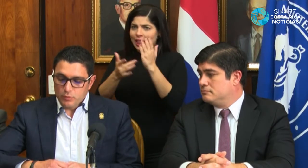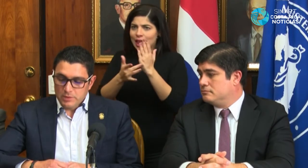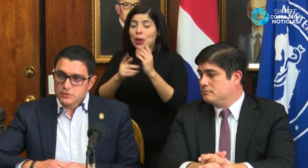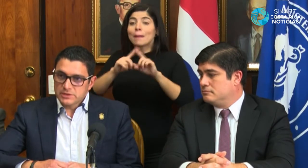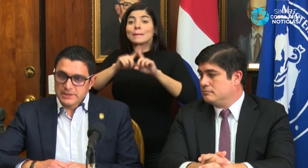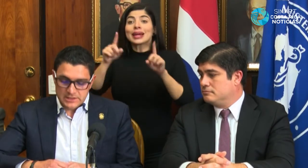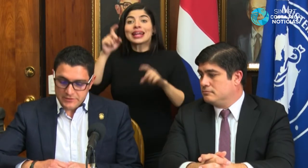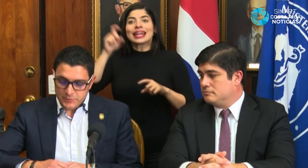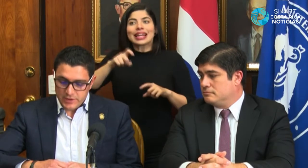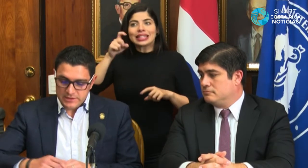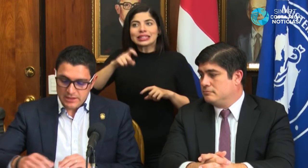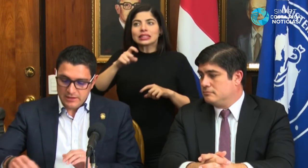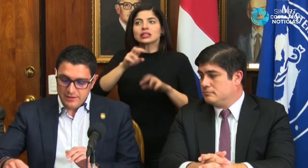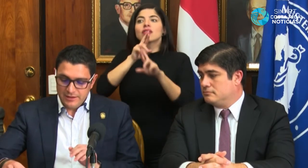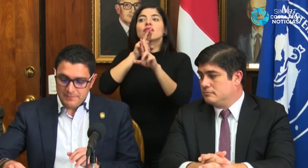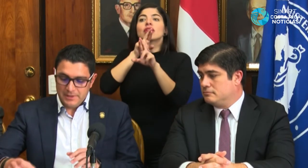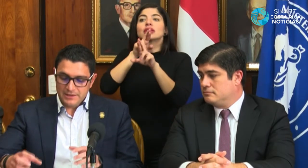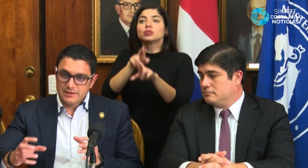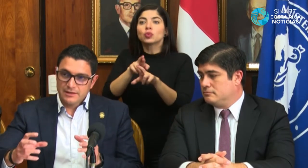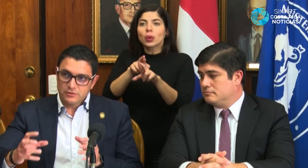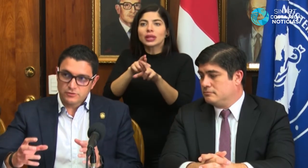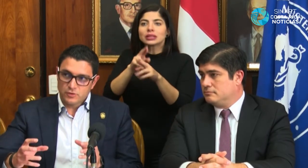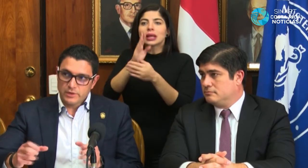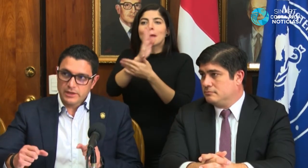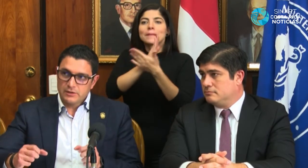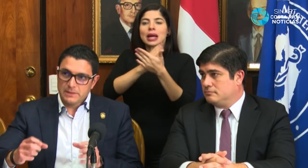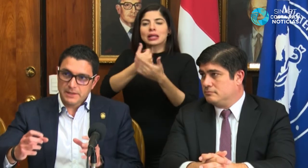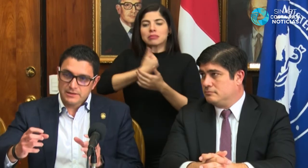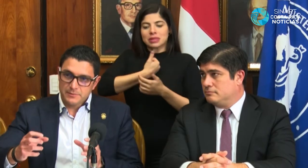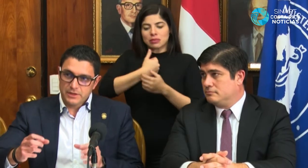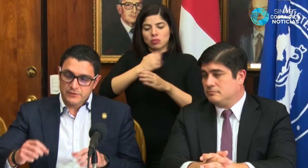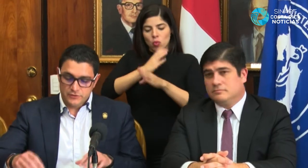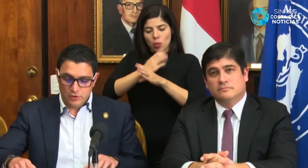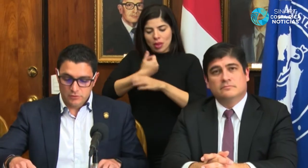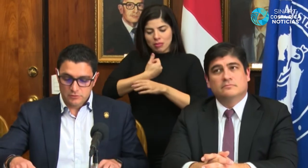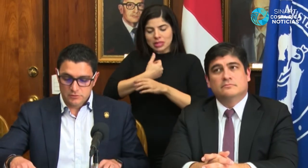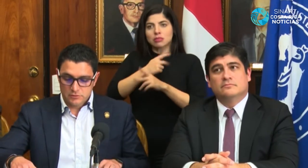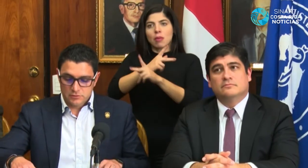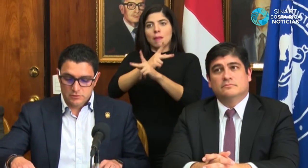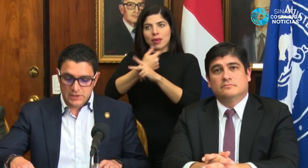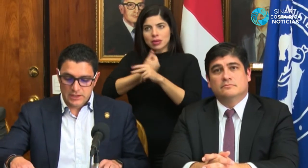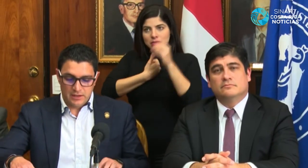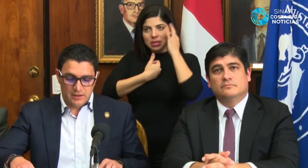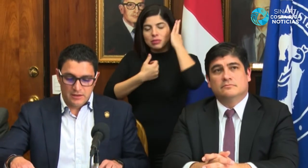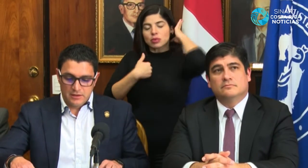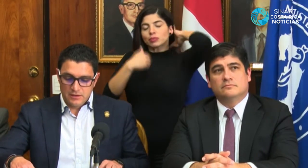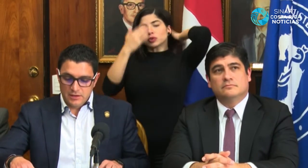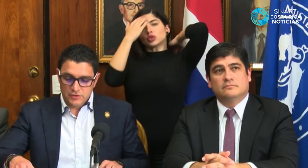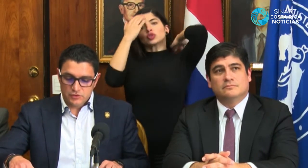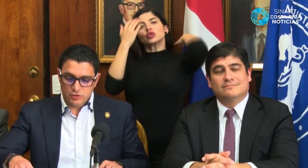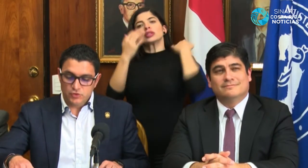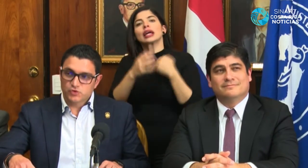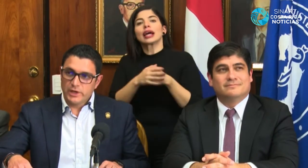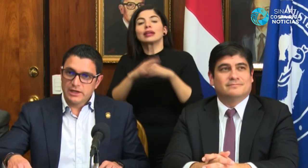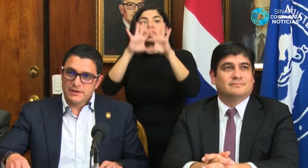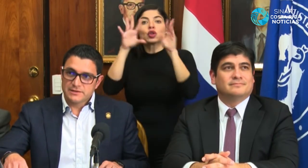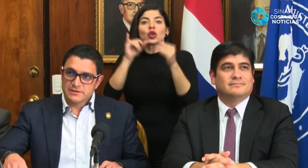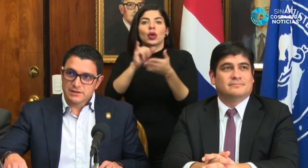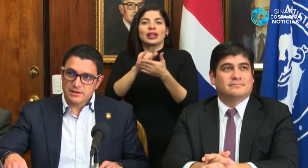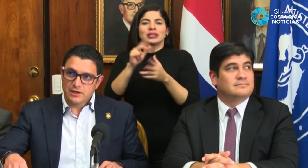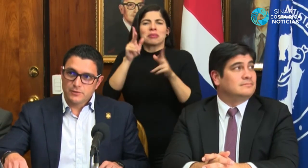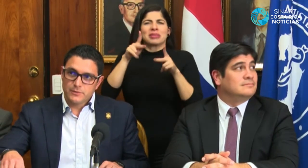pero ocupamos justamente esa respuesta en la parte del autocuidado, en la parte de prevención. Yo sé que esto